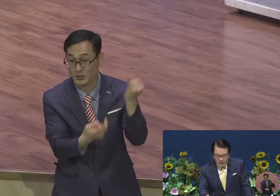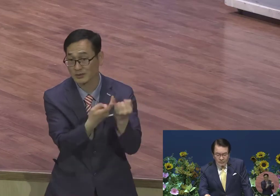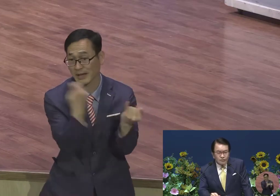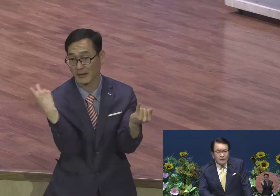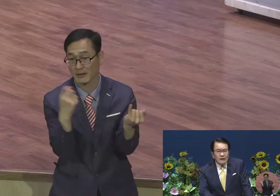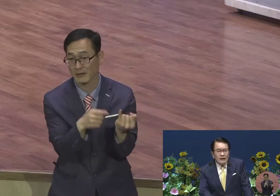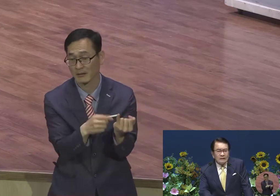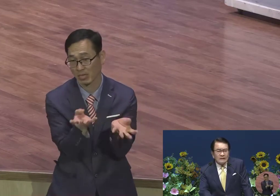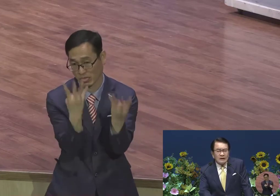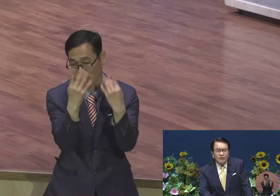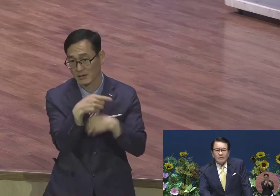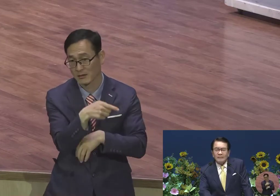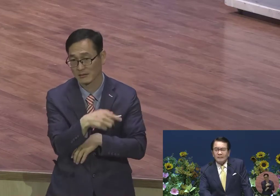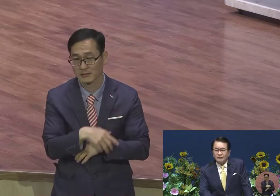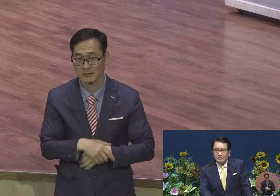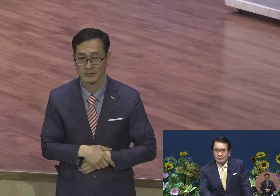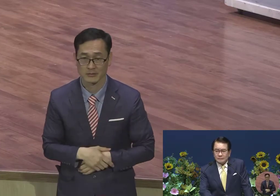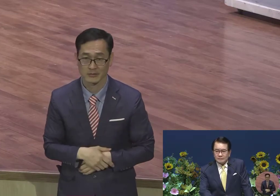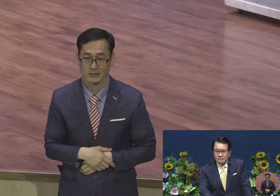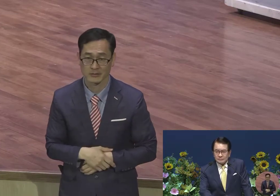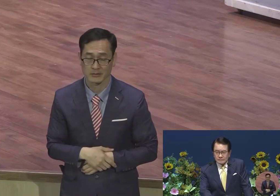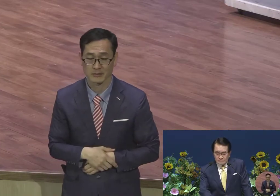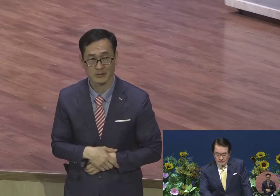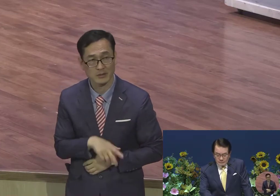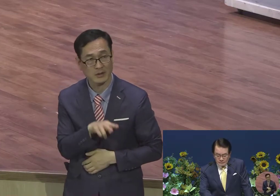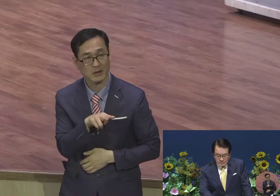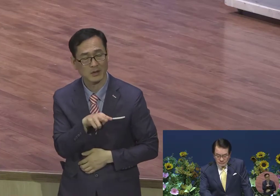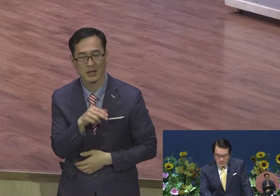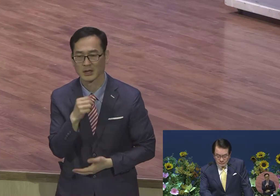인간적으로는 너무나 안타깝고 마음 아프지요